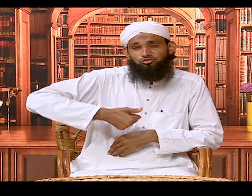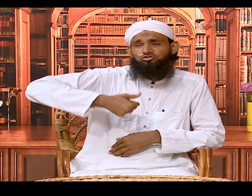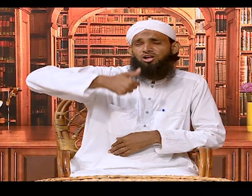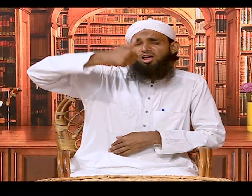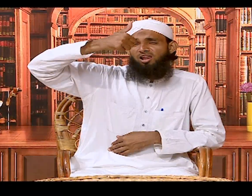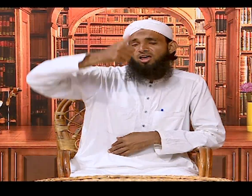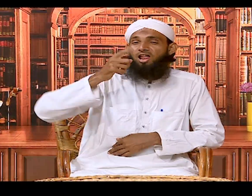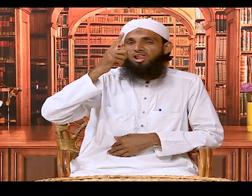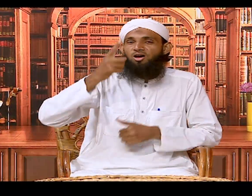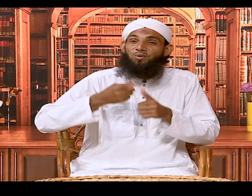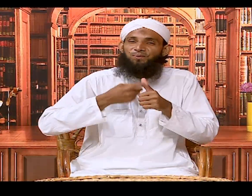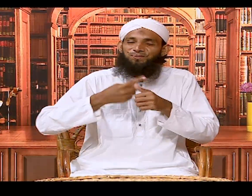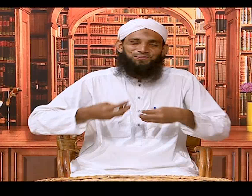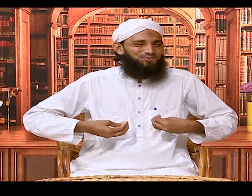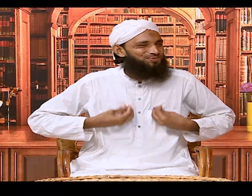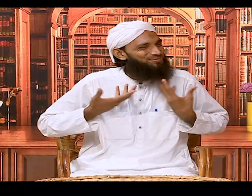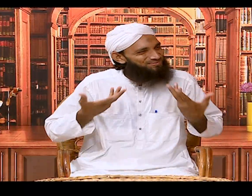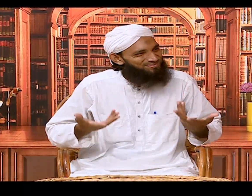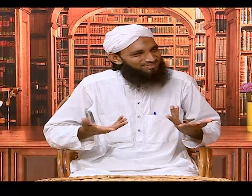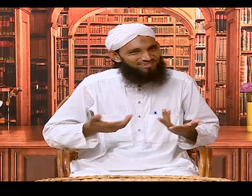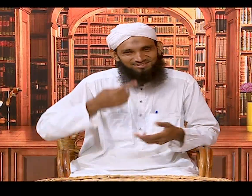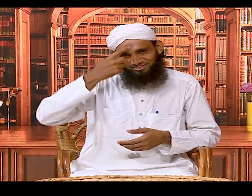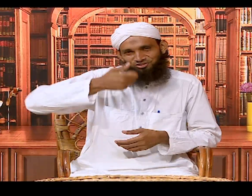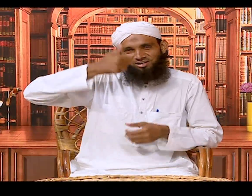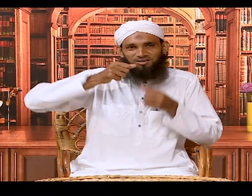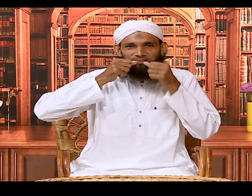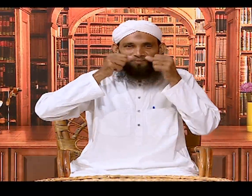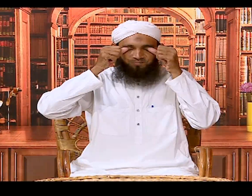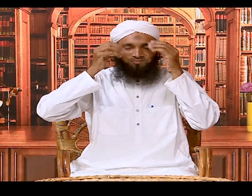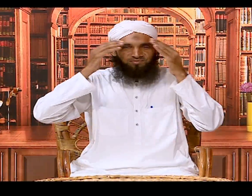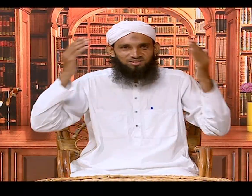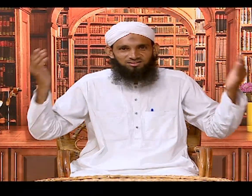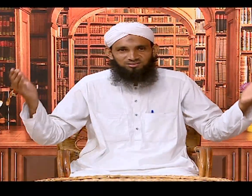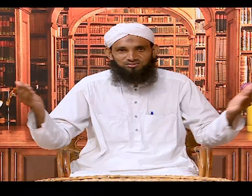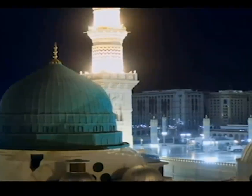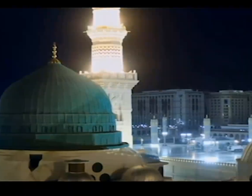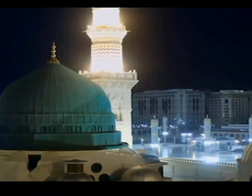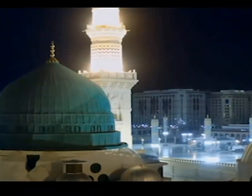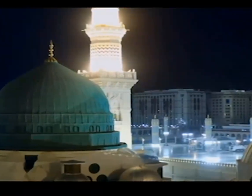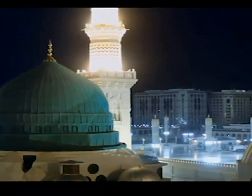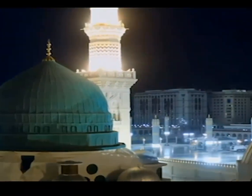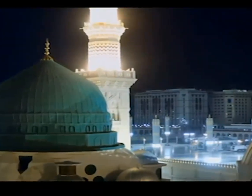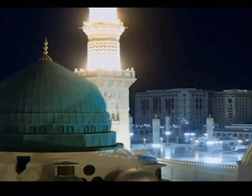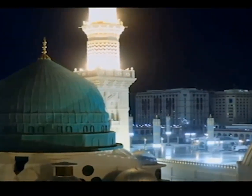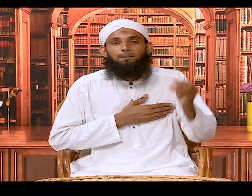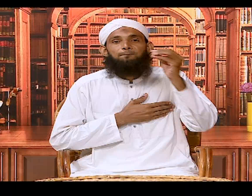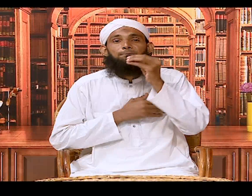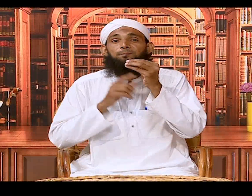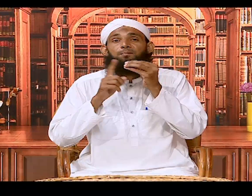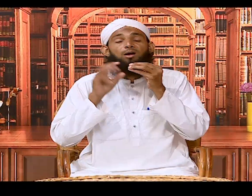انشاءاللہ الکریم اللہ پاک بھی راضی ہو جائے گا۔ صلو علی الحبیب صلی اللہ علی محمد۔ پانچویں